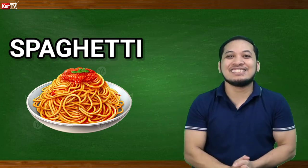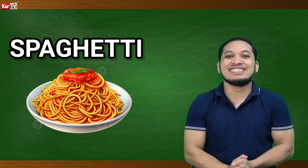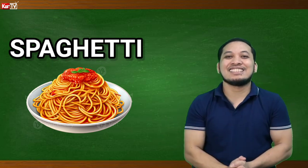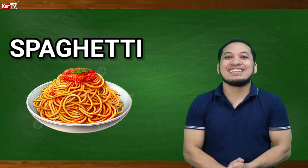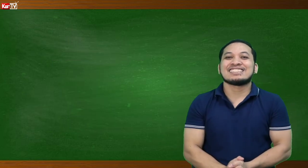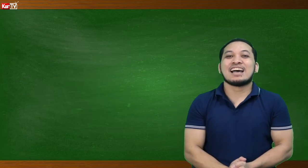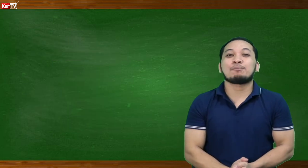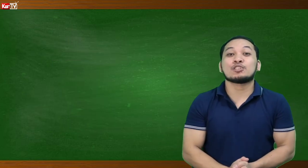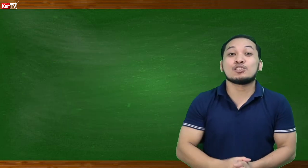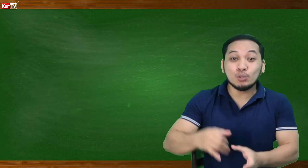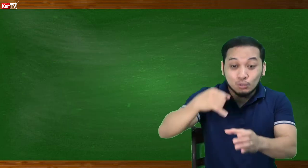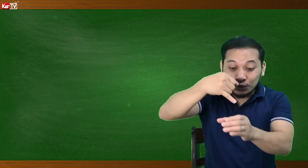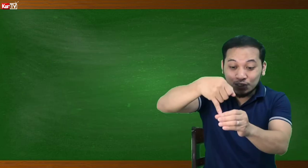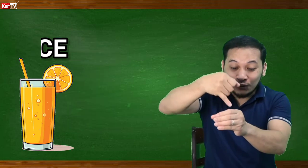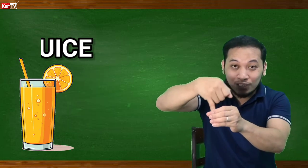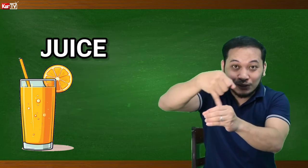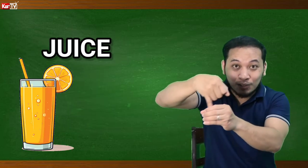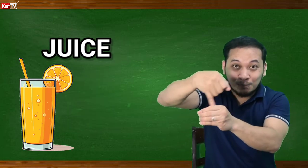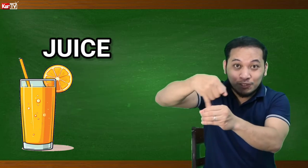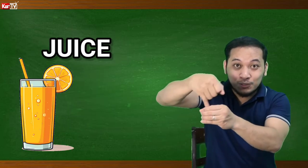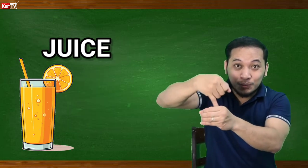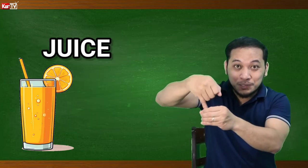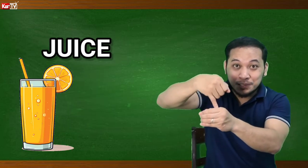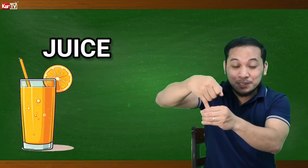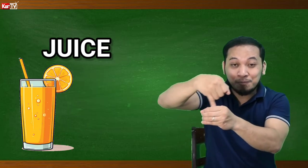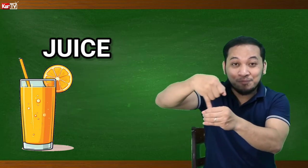Ayan. Tapos juice. Oh, ito, juice.